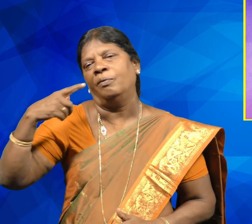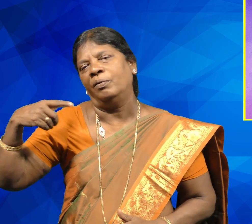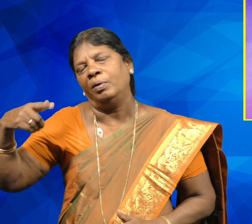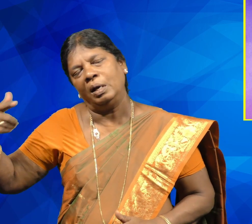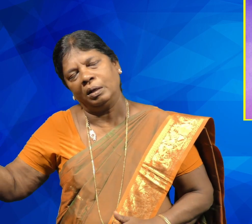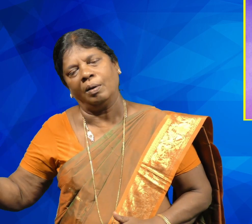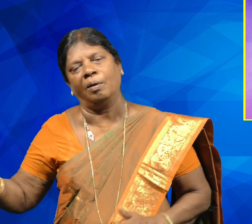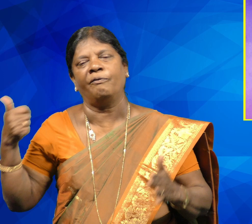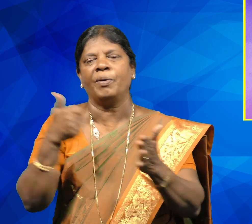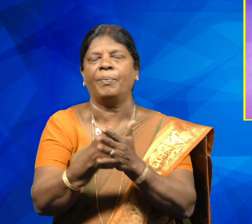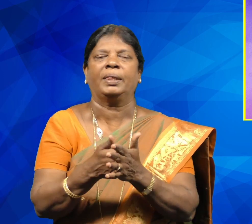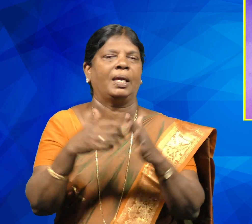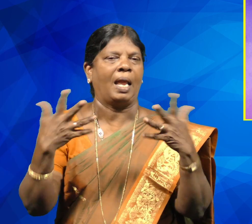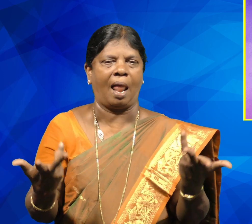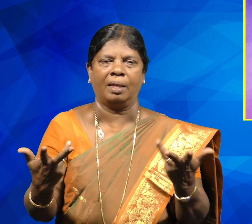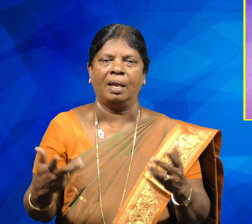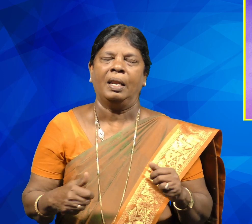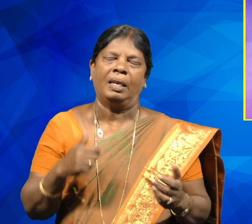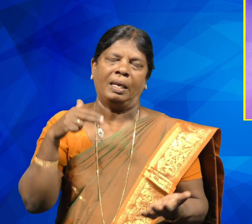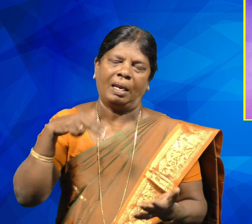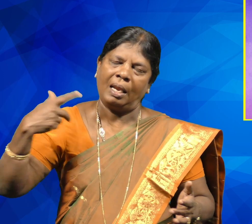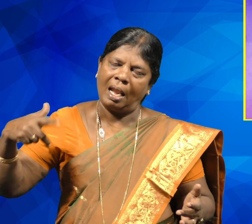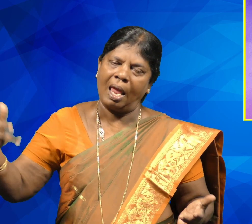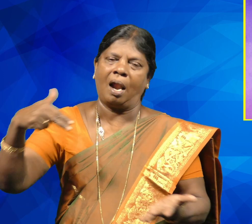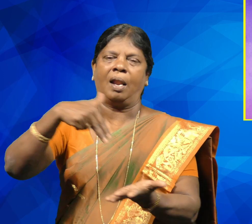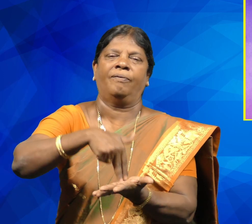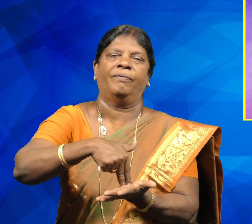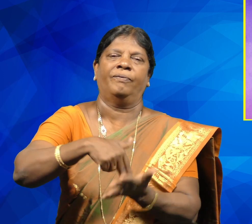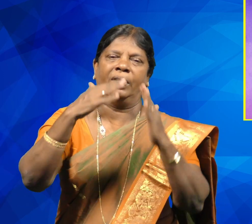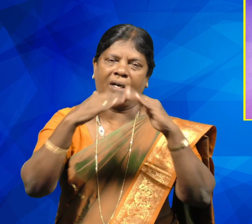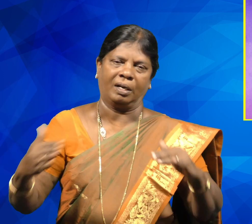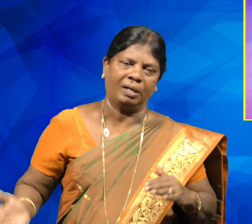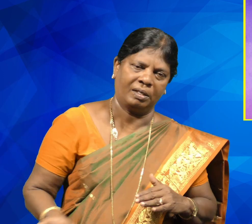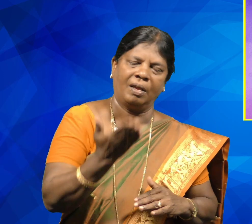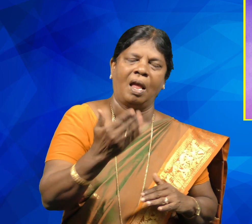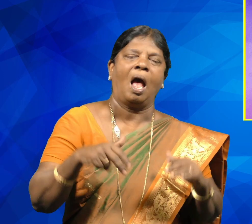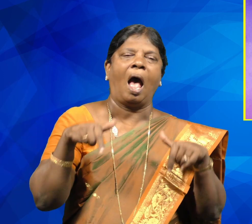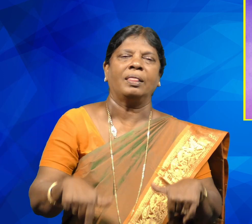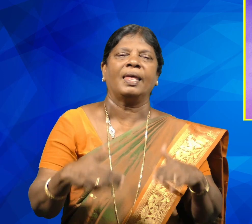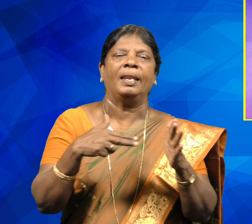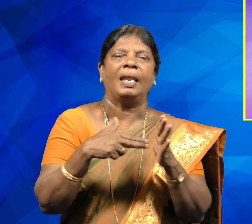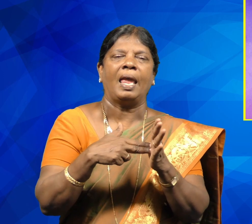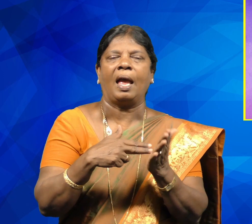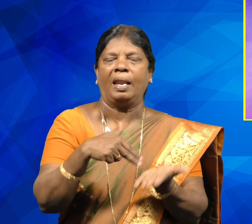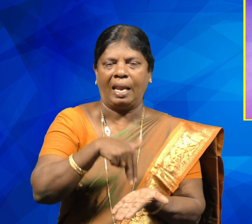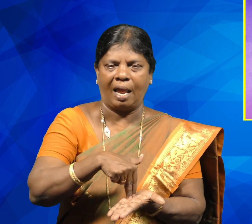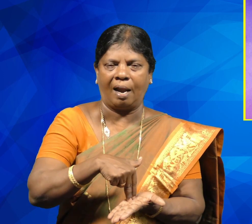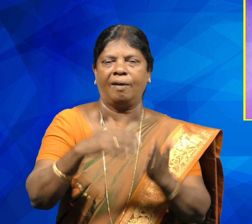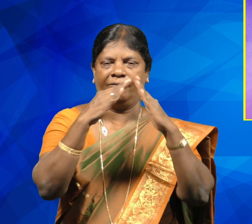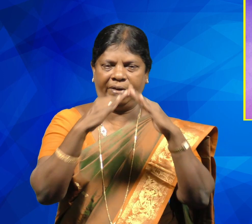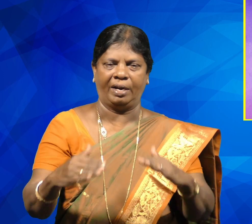இல்லாத வாழ்விற்குத்தான் செல்கிறோம், ஒரு நிலையான வீட்டுக்குத்தான் மனிதர்கள் செல்கிறார்கள். அந்த நிலையான